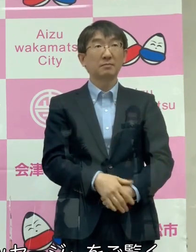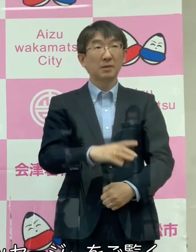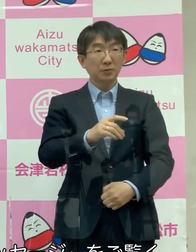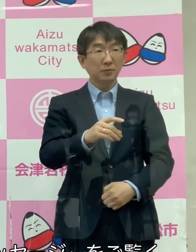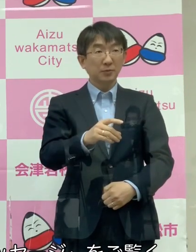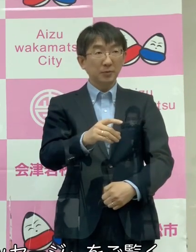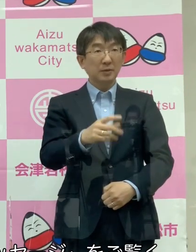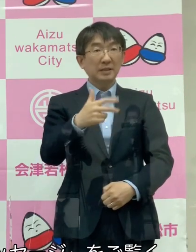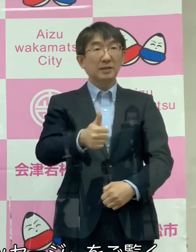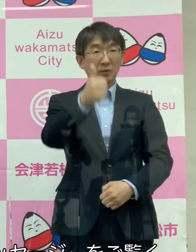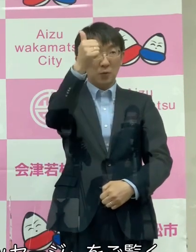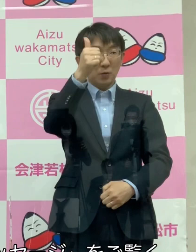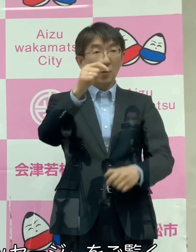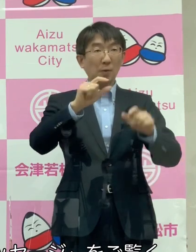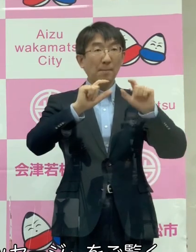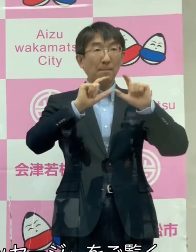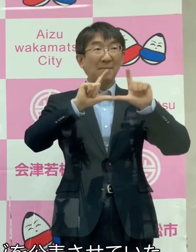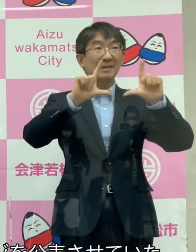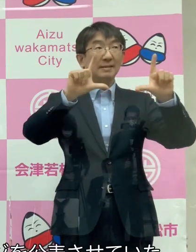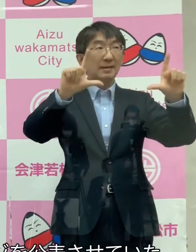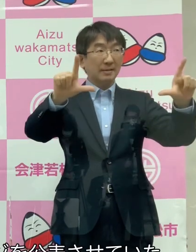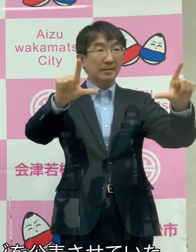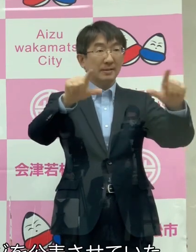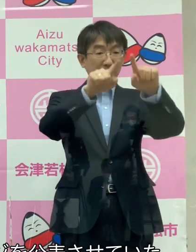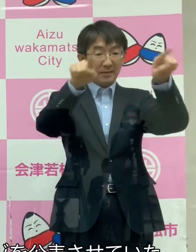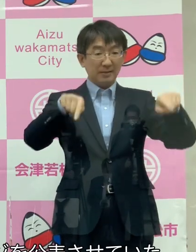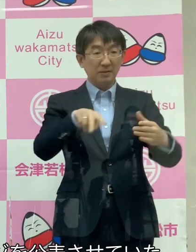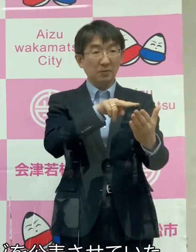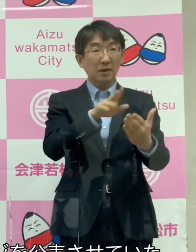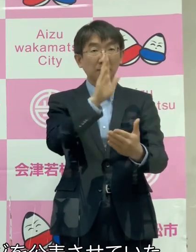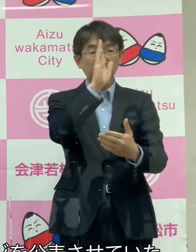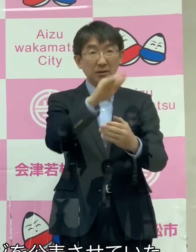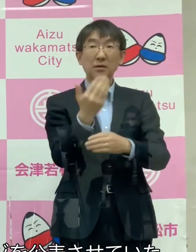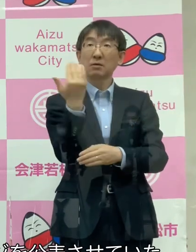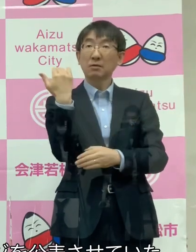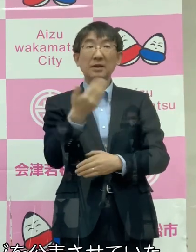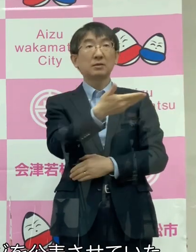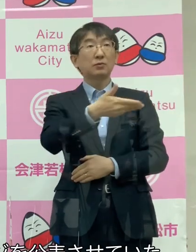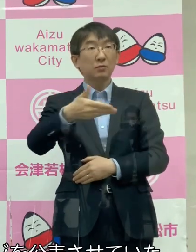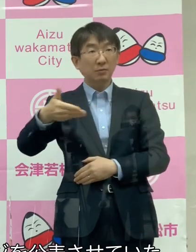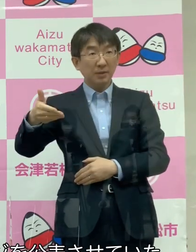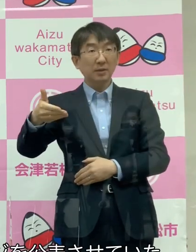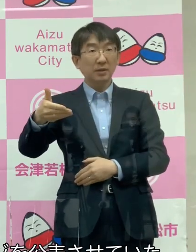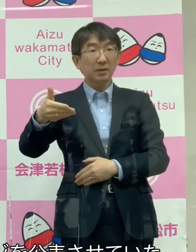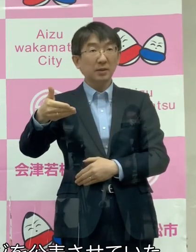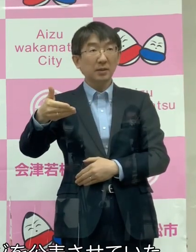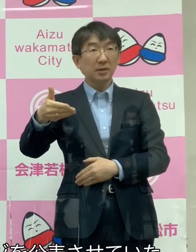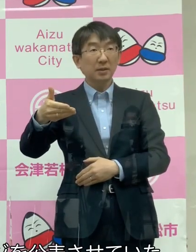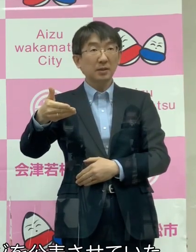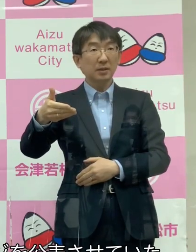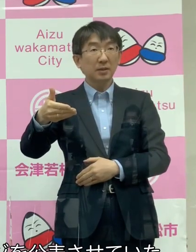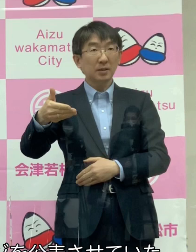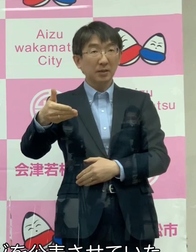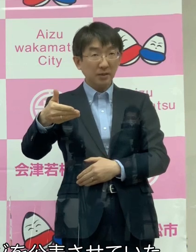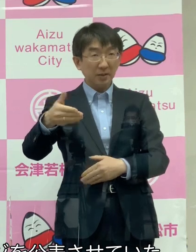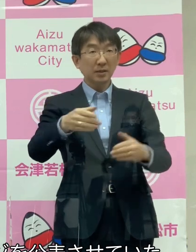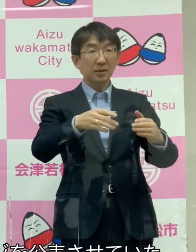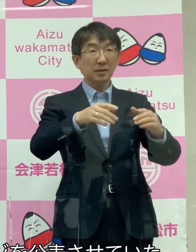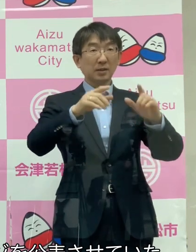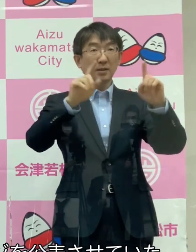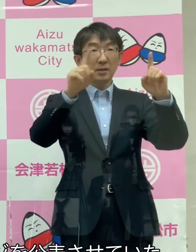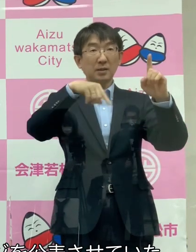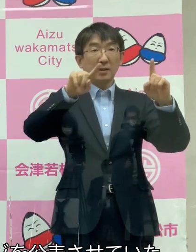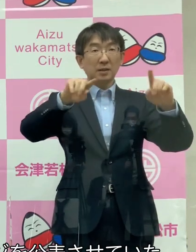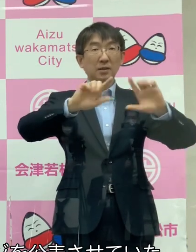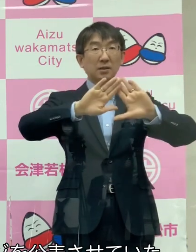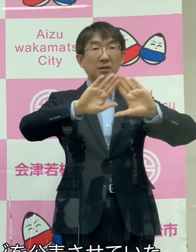元の市長メッセージをご覧いただきたいと思います。先日の水曜日にメッセージを公開させていただいた